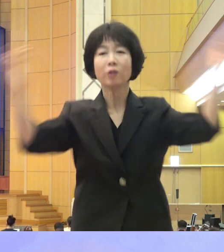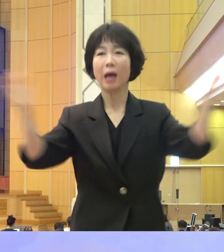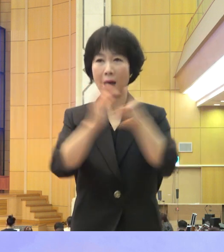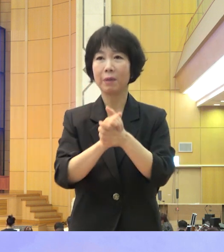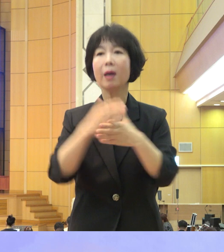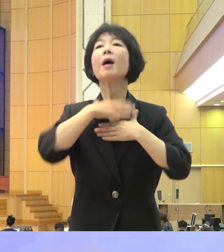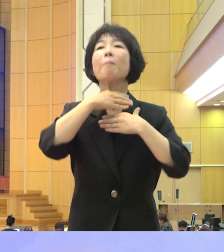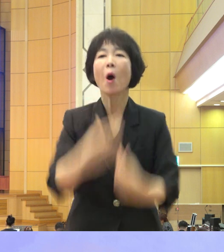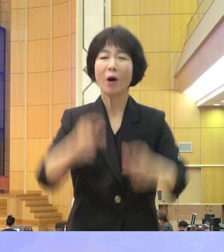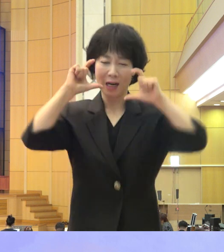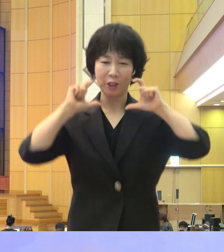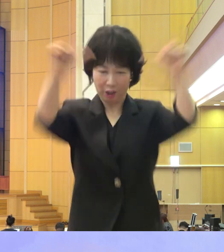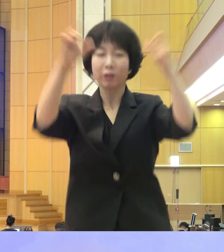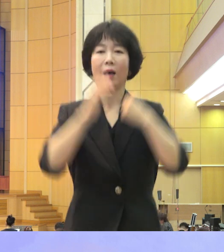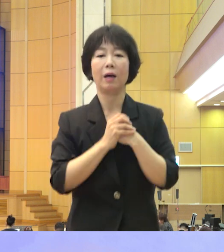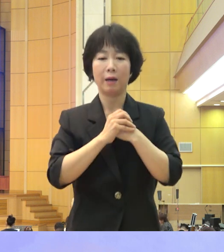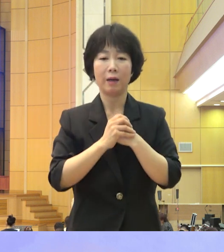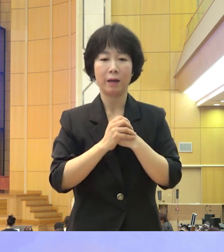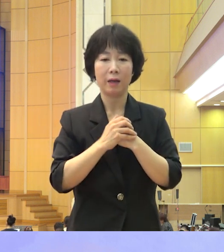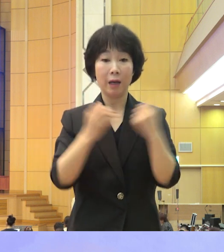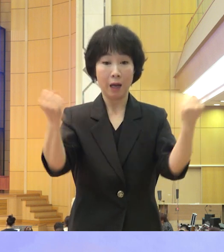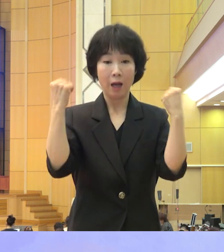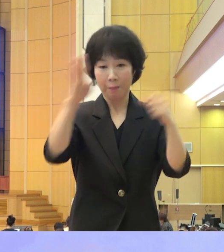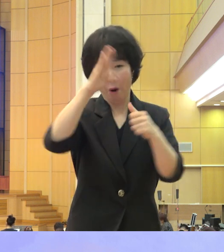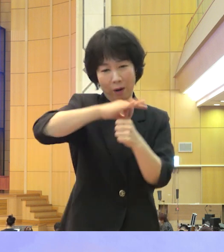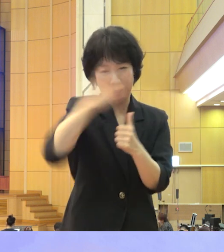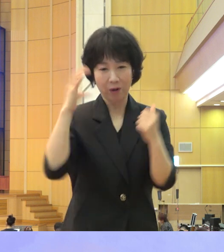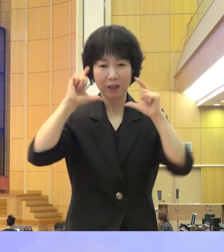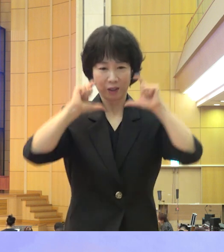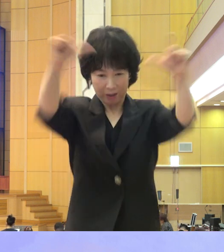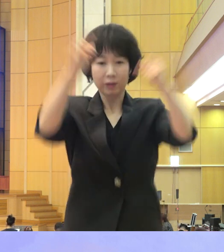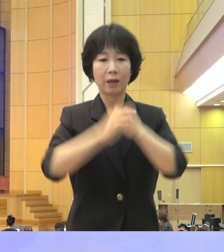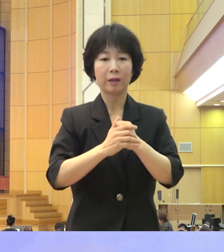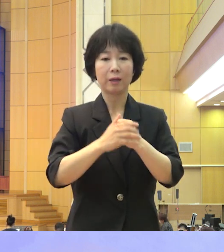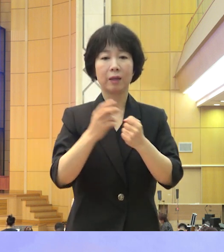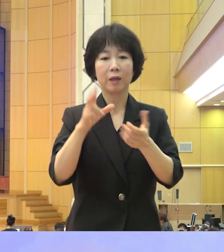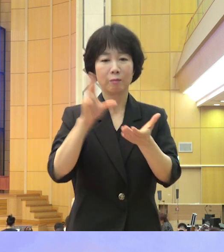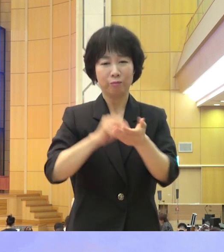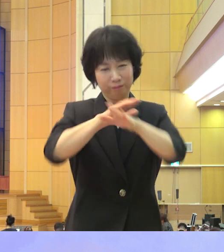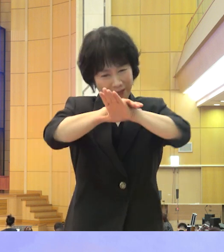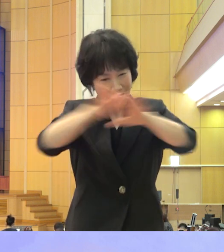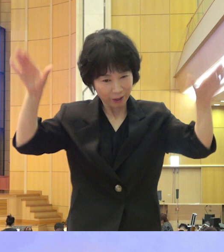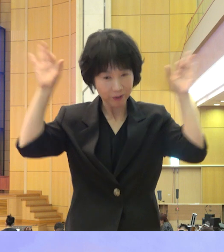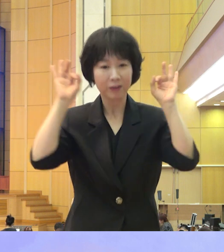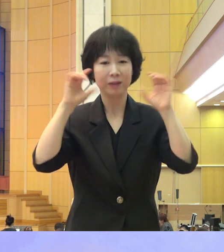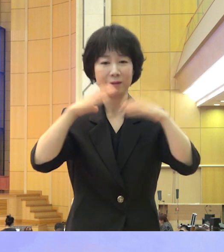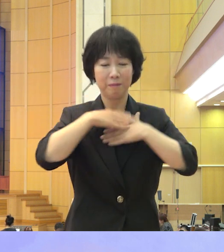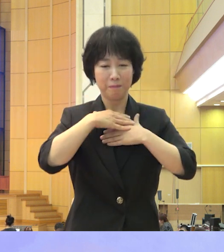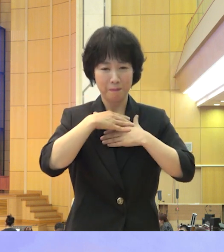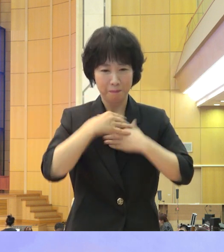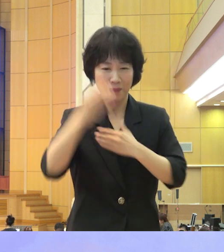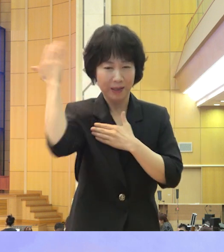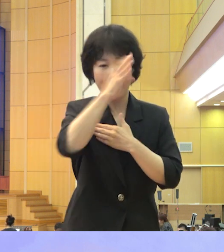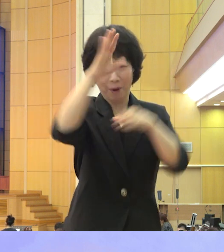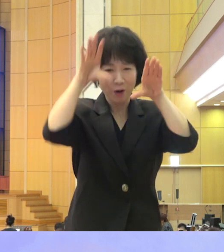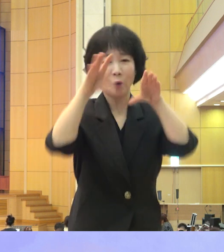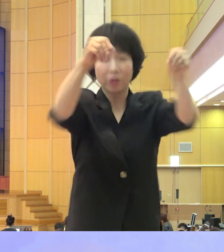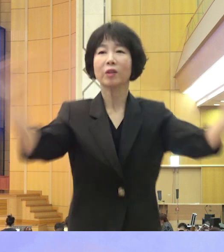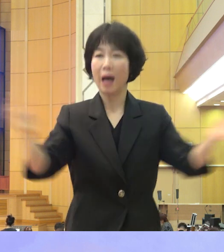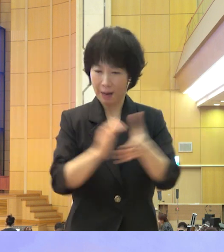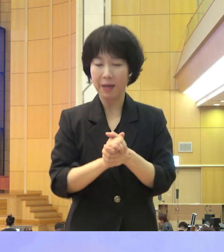고침받을지어다, 평안할지어다, 병에서 놓일지어다, 풀려질지어다, 깨끗함을